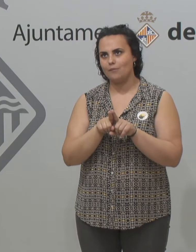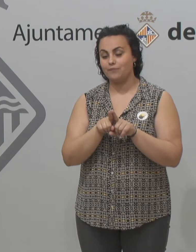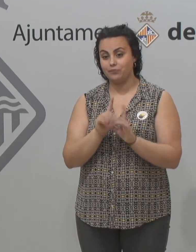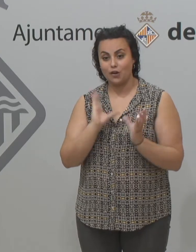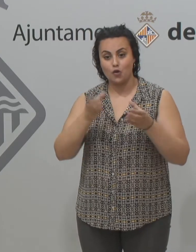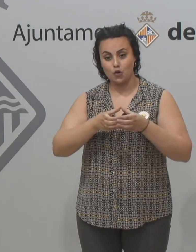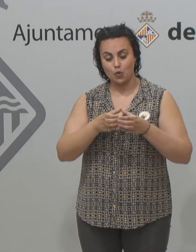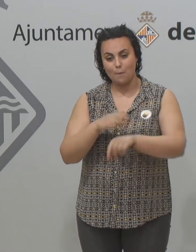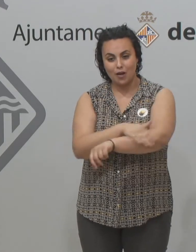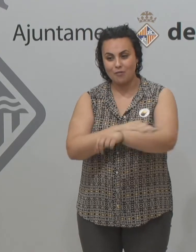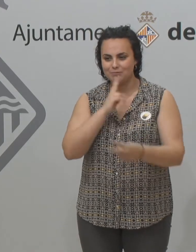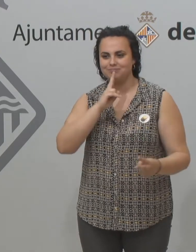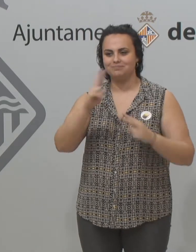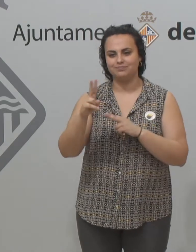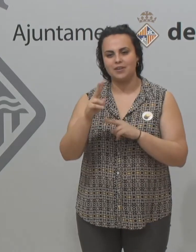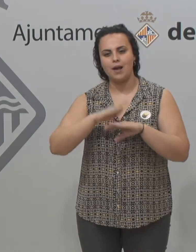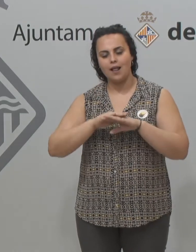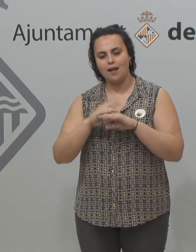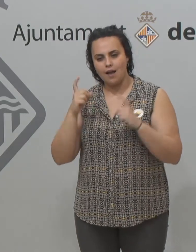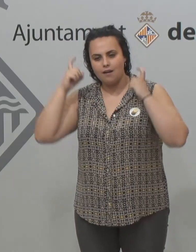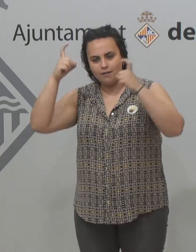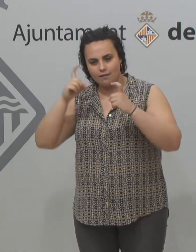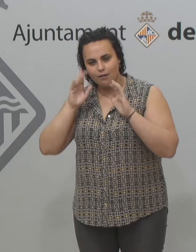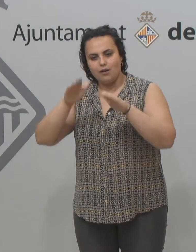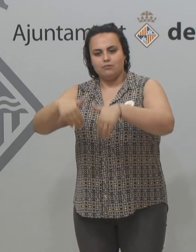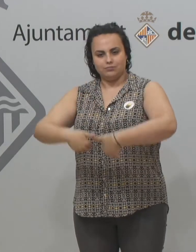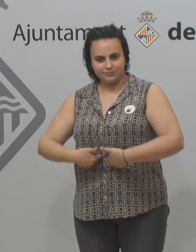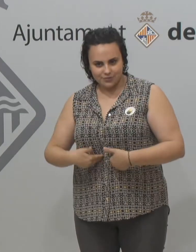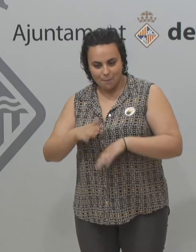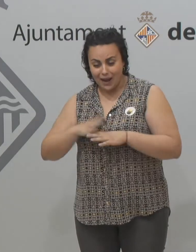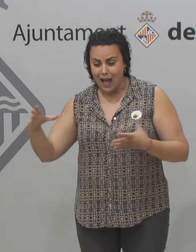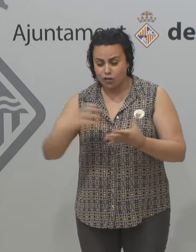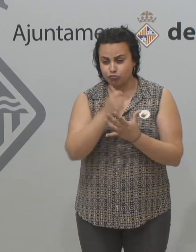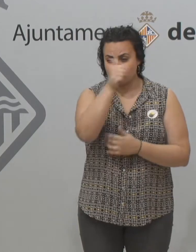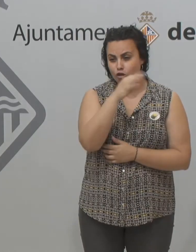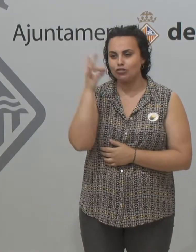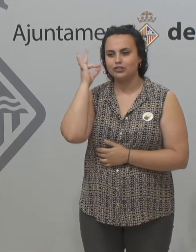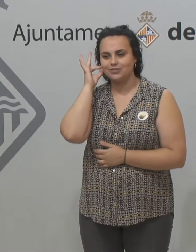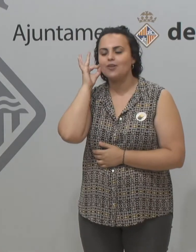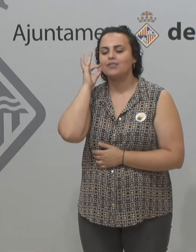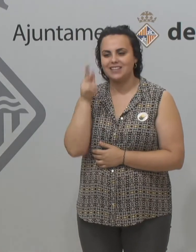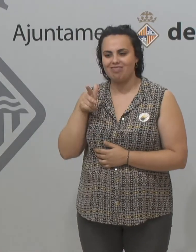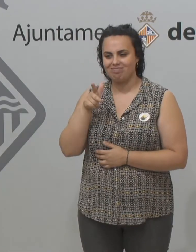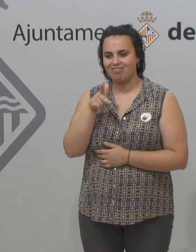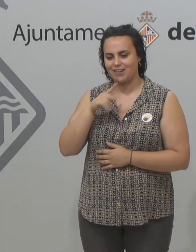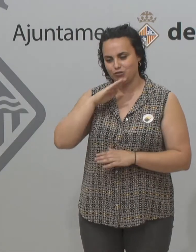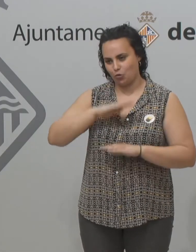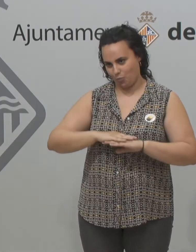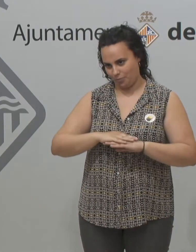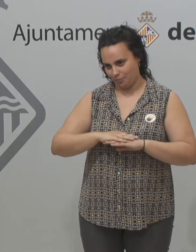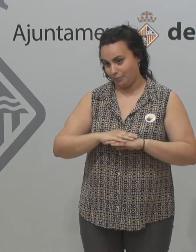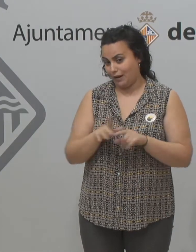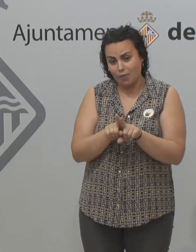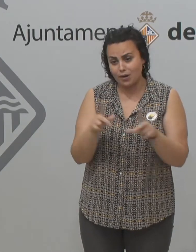govern a la necessitat de sumar esforços perquè totes i tots, sense exclusió, puguem exercir els nostres drets com a